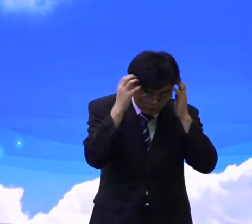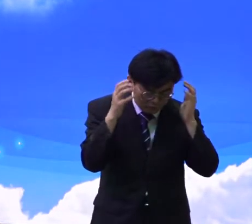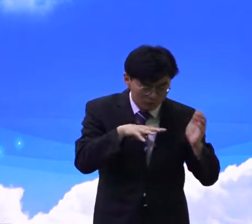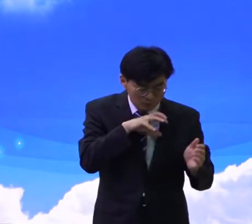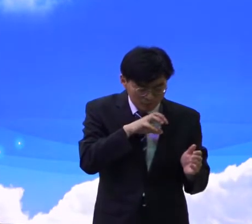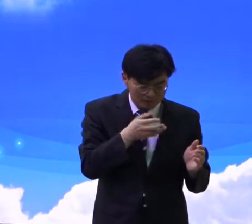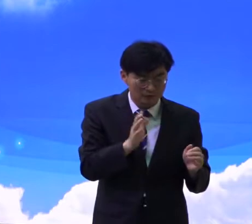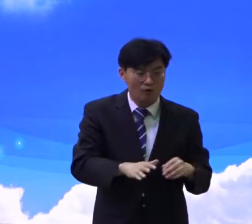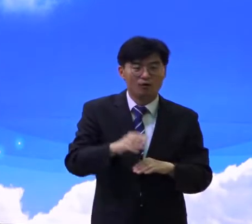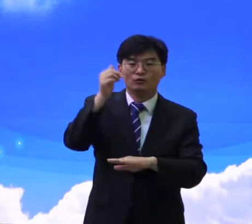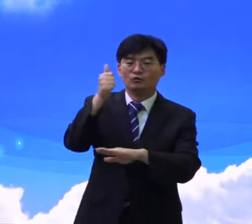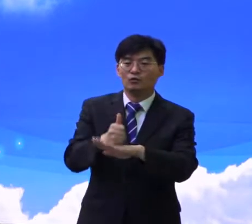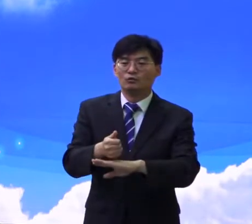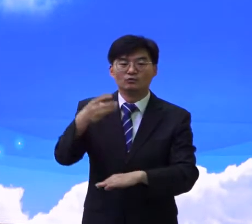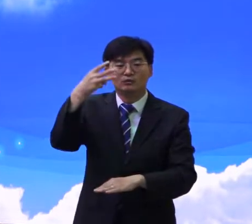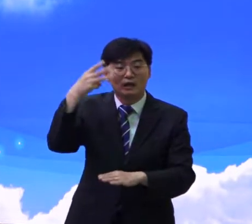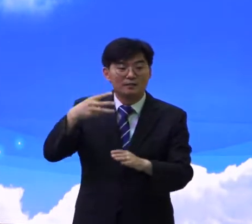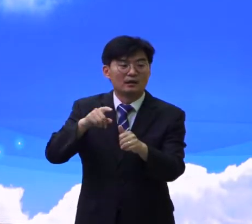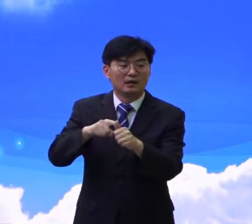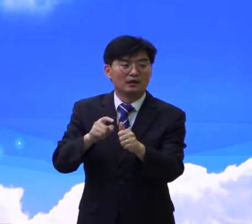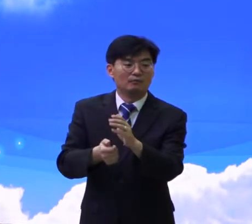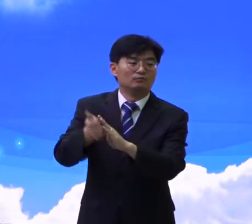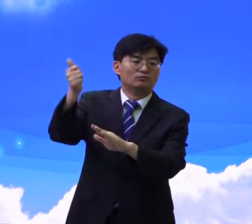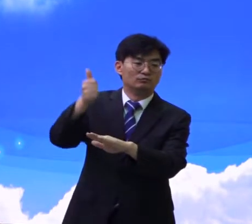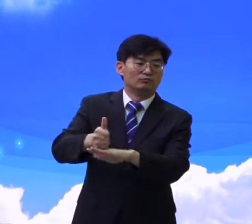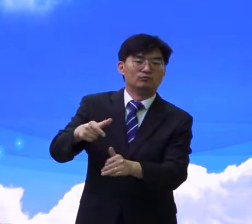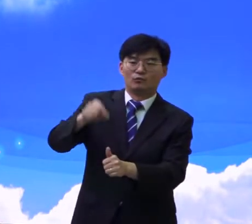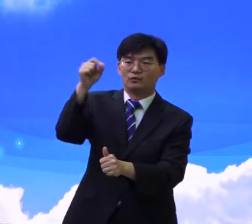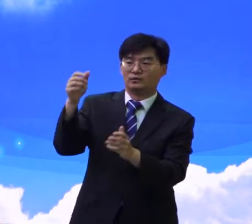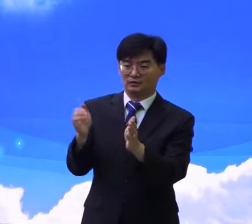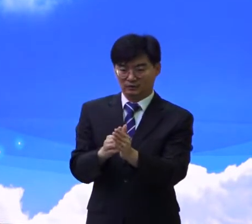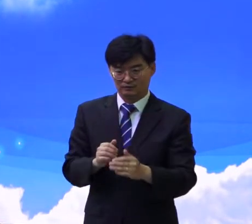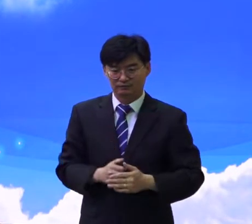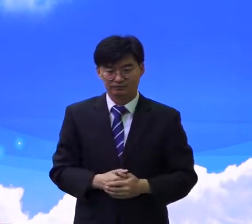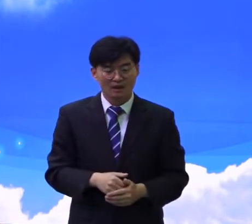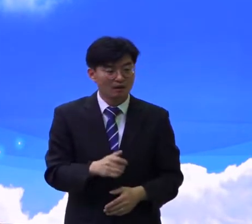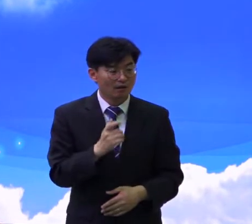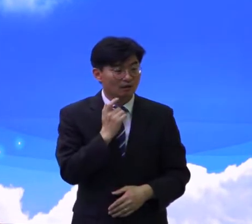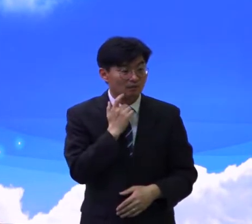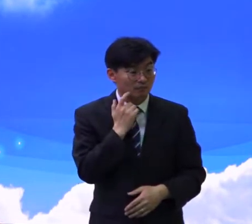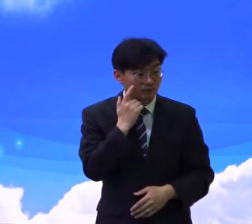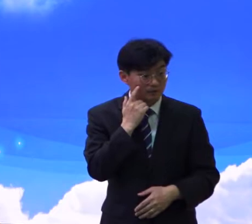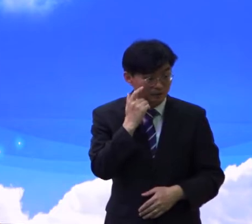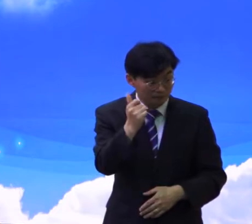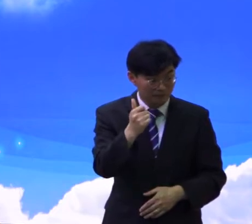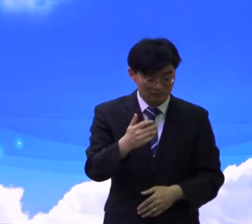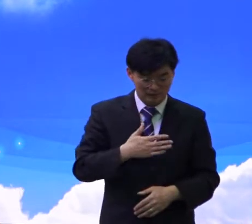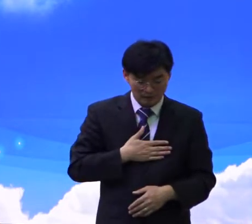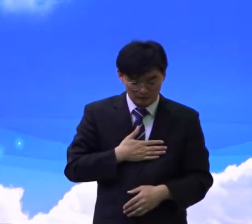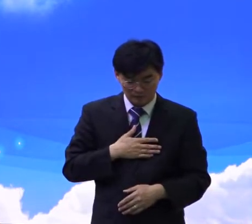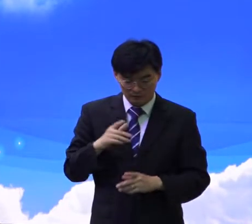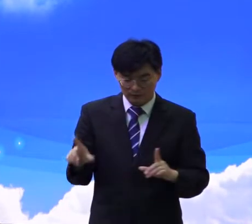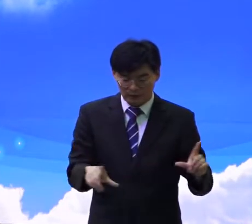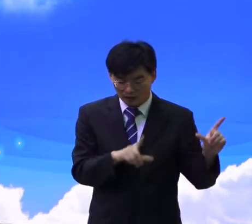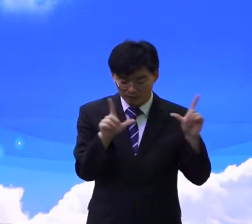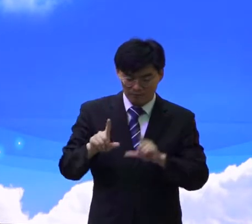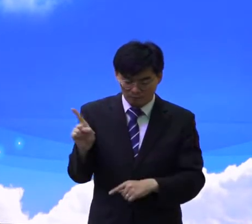넘어지고 무너지고 마음이 상하는 이런 상황들이 펼쳐지는 세상 속에서 정말 예레미야 같은 삶을 살고